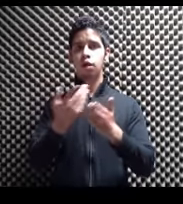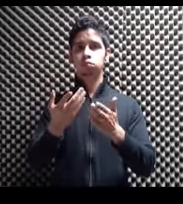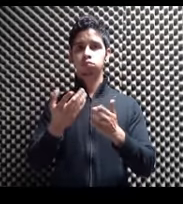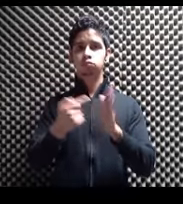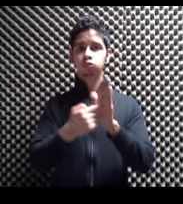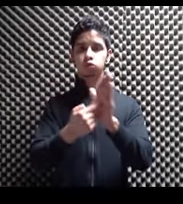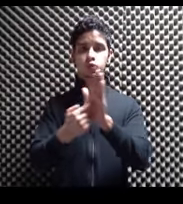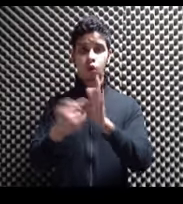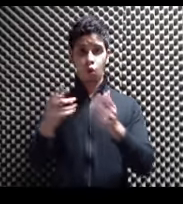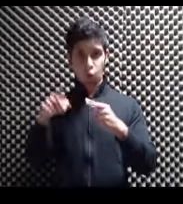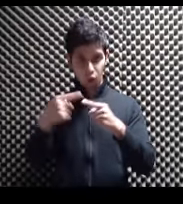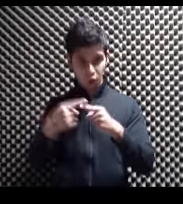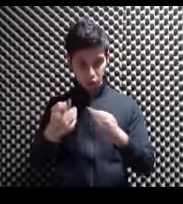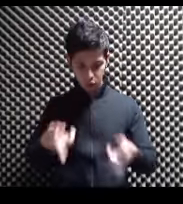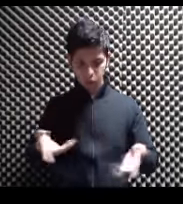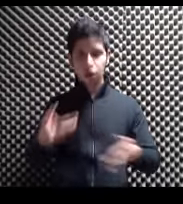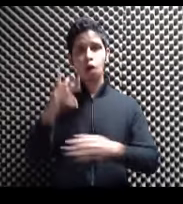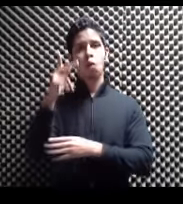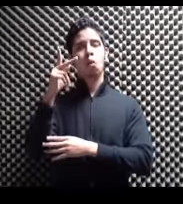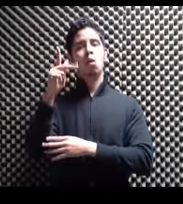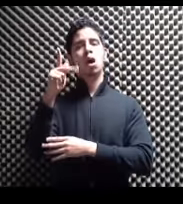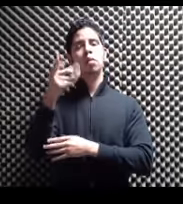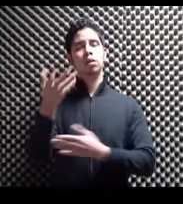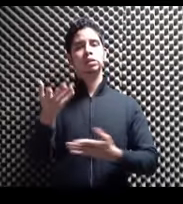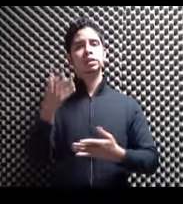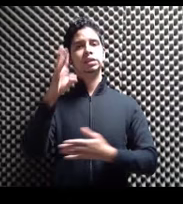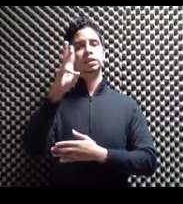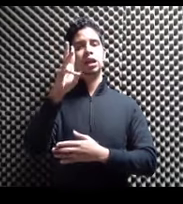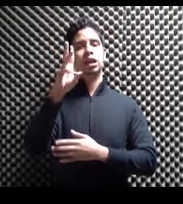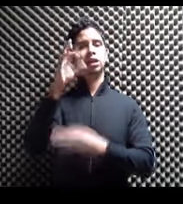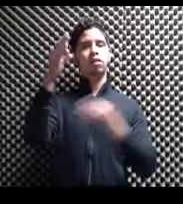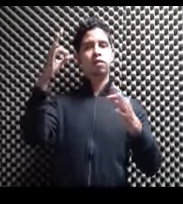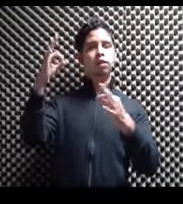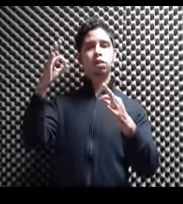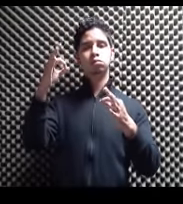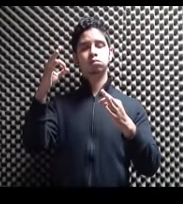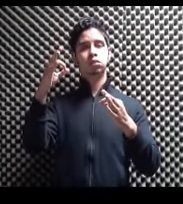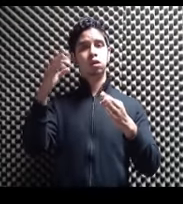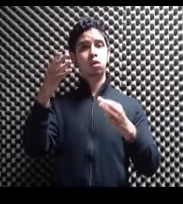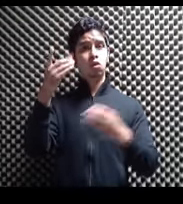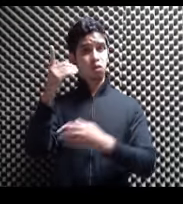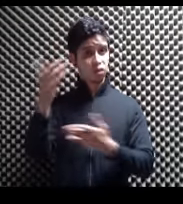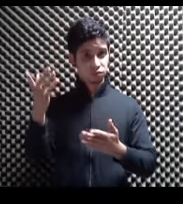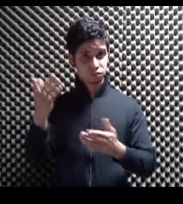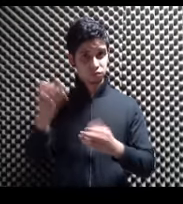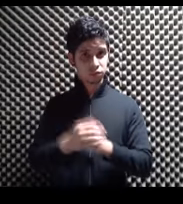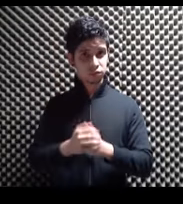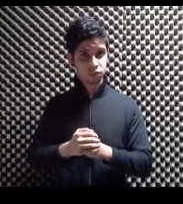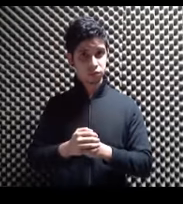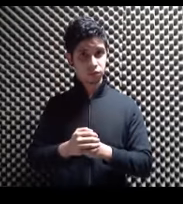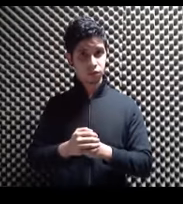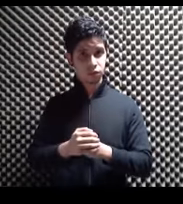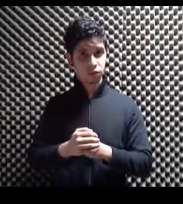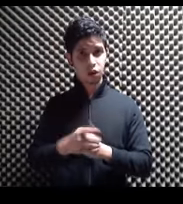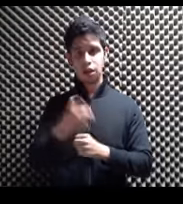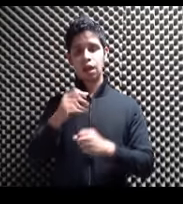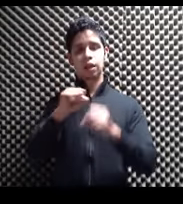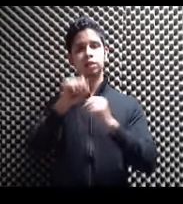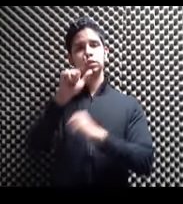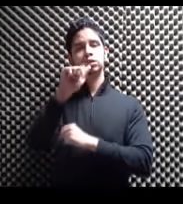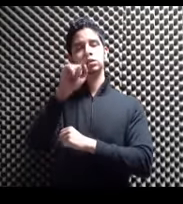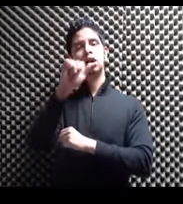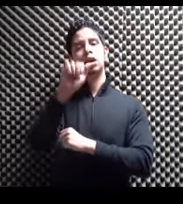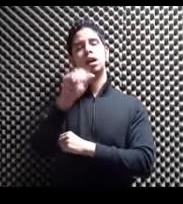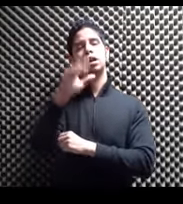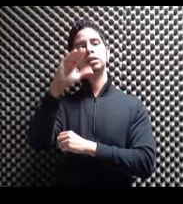6 de febrero de 2014, a las 6 de la tarde. Esto es en la Sala Cine Teatro Fundación Ángel Ramos. Voy lento, porque